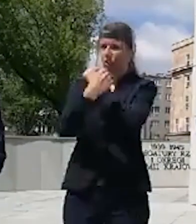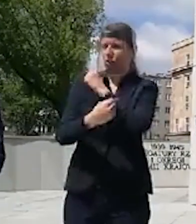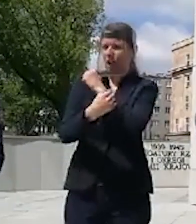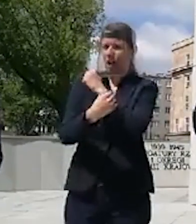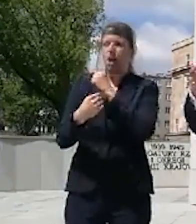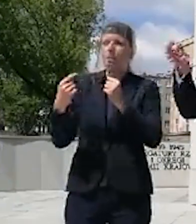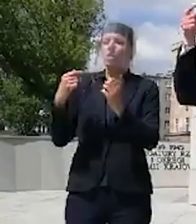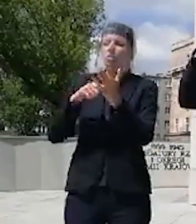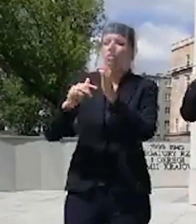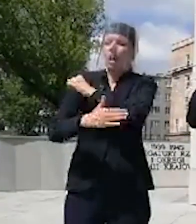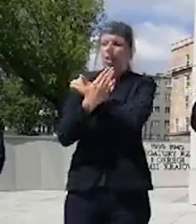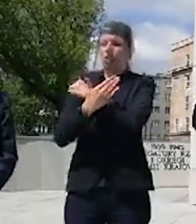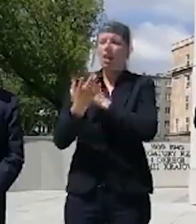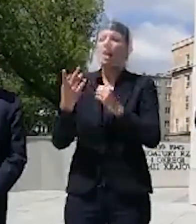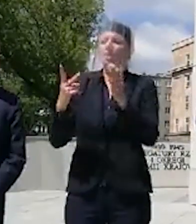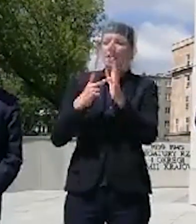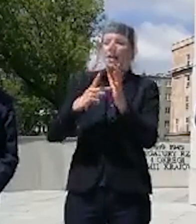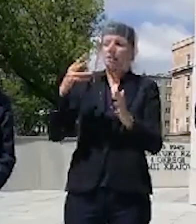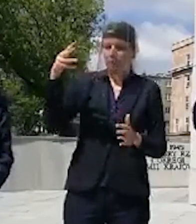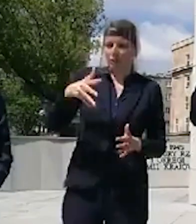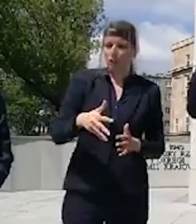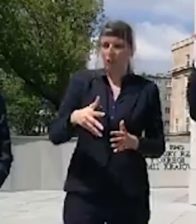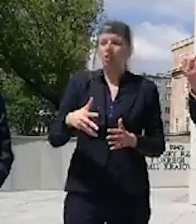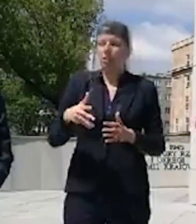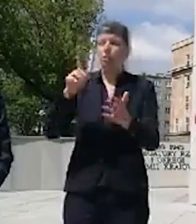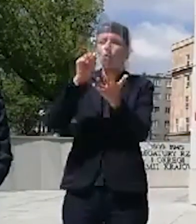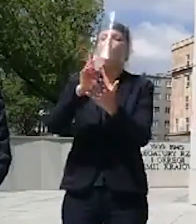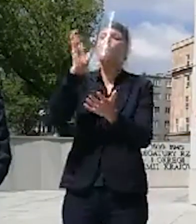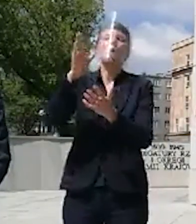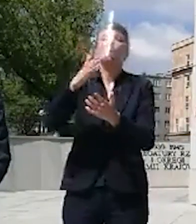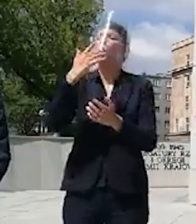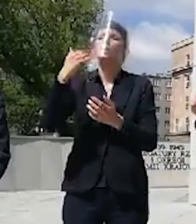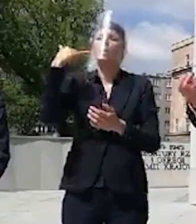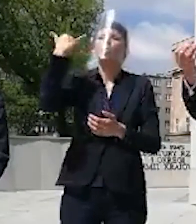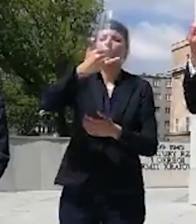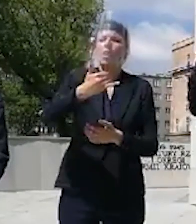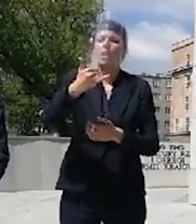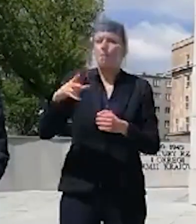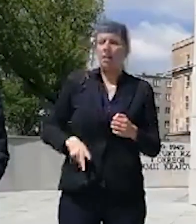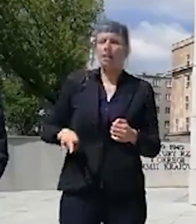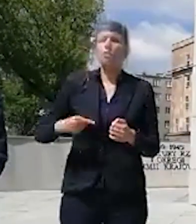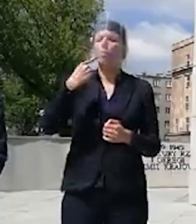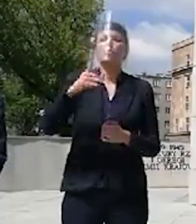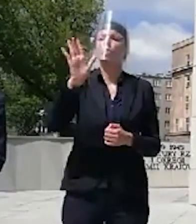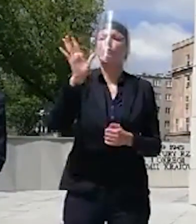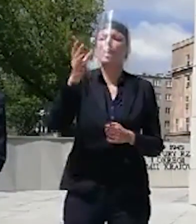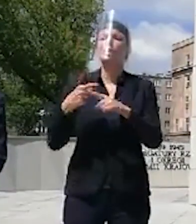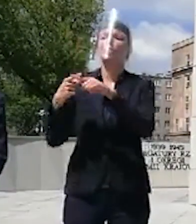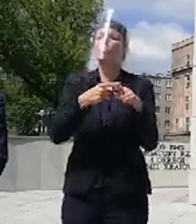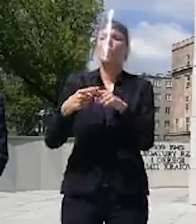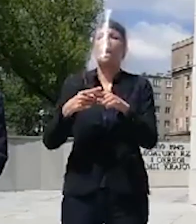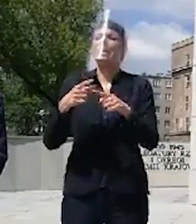2 razy po 5 tysięcy, po czym zadzwonili z ministerstwa i powiedzieli, że spółki cywilne jednak nie mają prawa do tej pomocy, więc proszę, proszę zwrócić te 5 tysięcy,